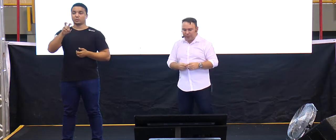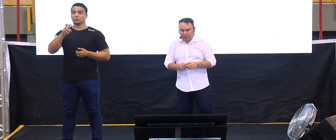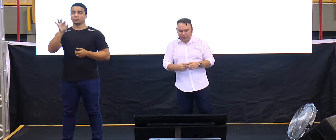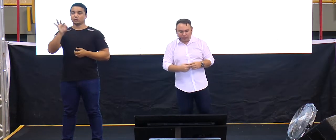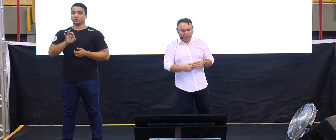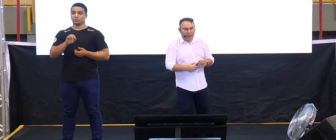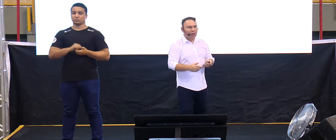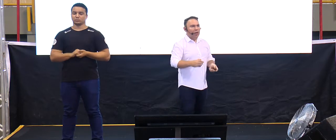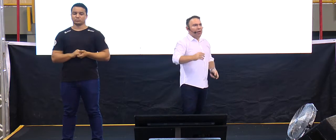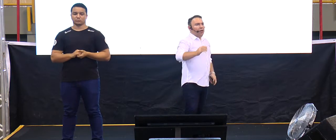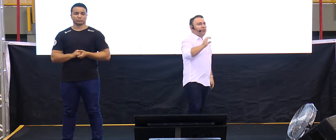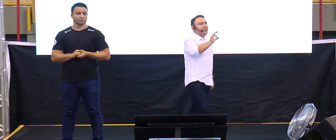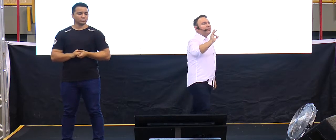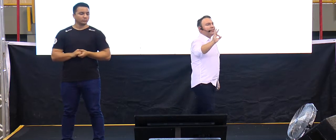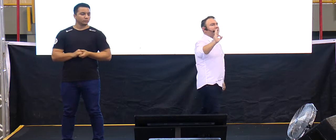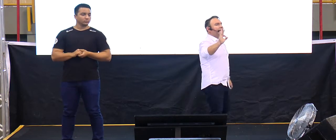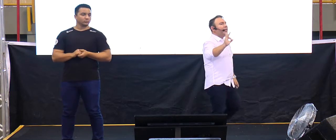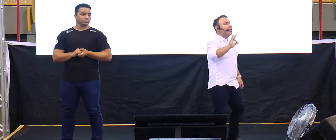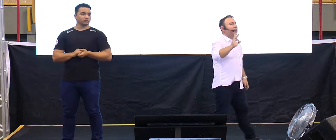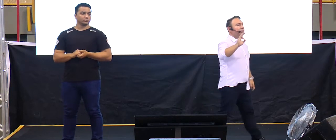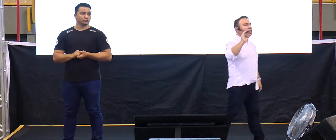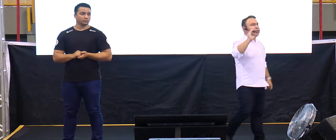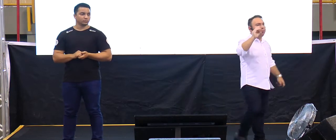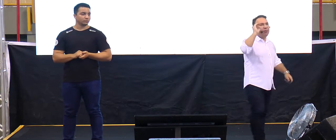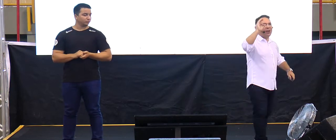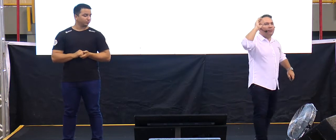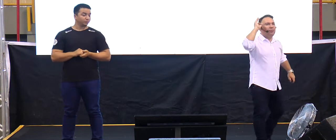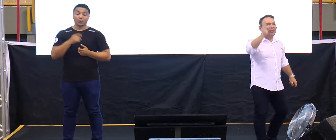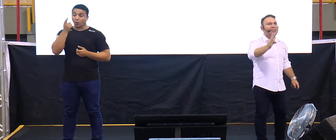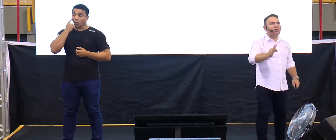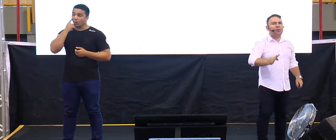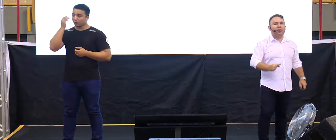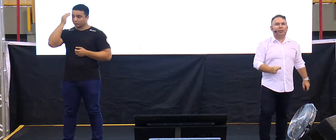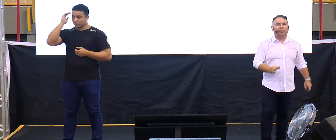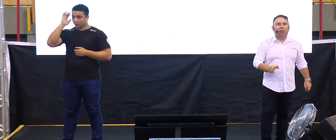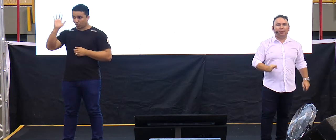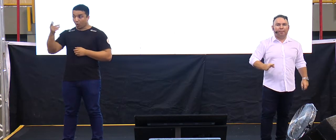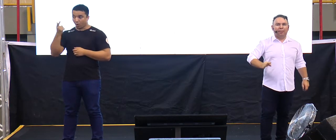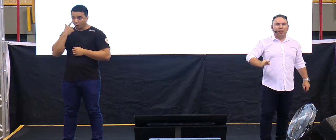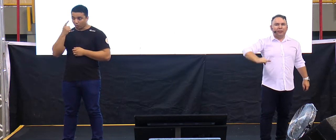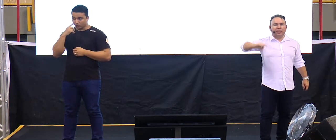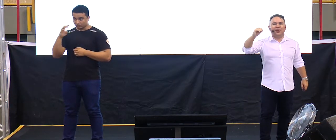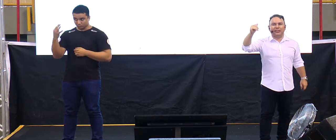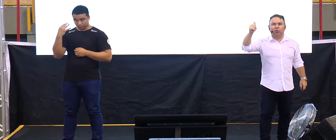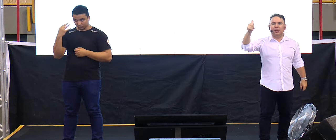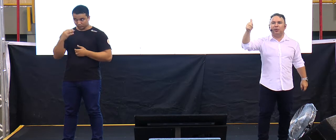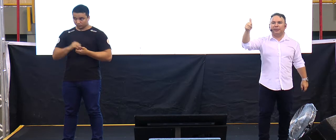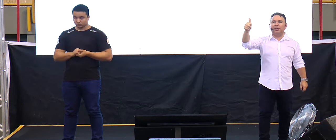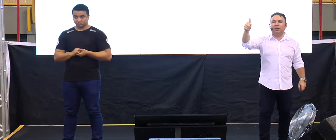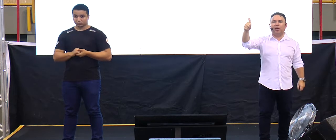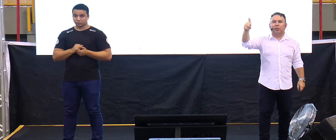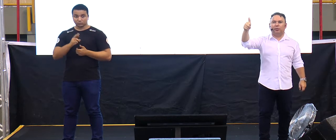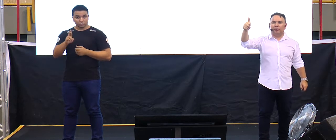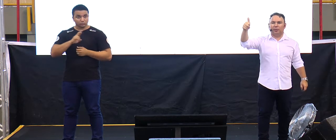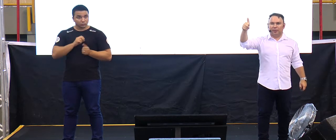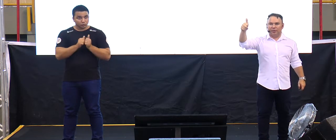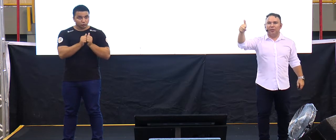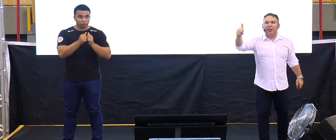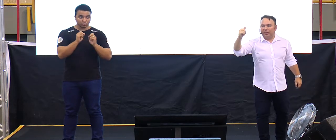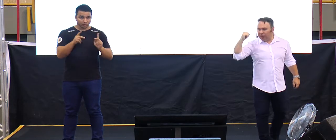45%. Vou ver se vocês entenderam. Gente, por favor, faz comigo, tá bom? Vocês fazem comigo, sim ou